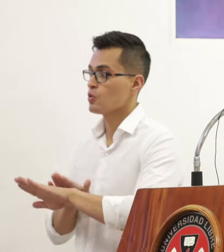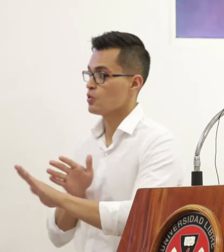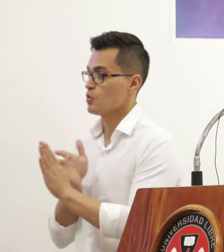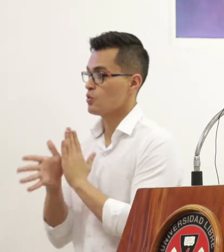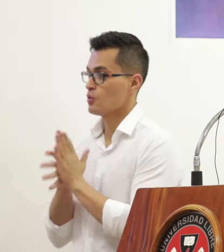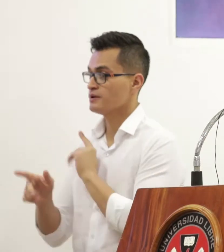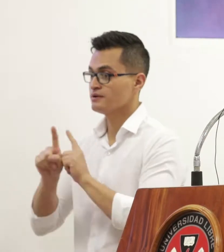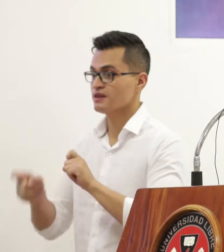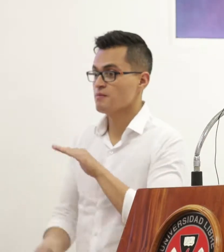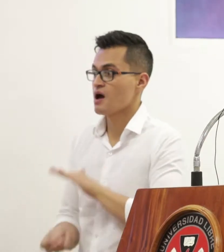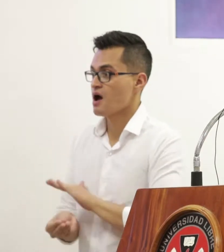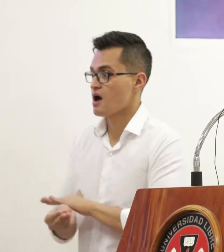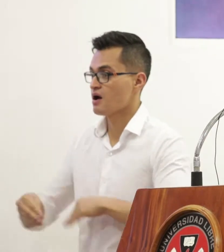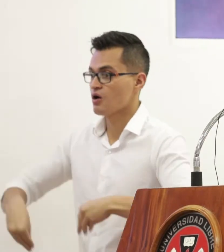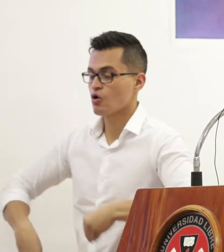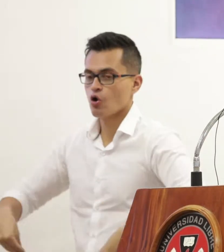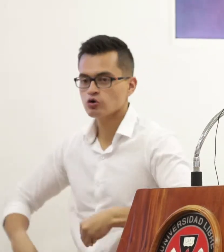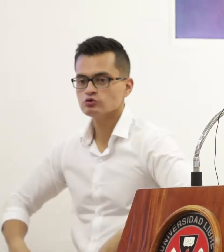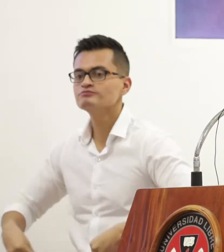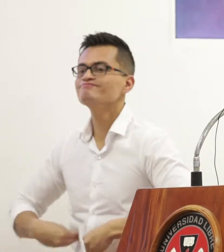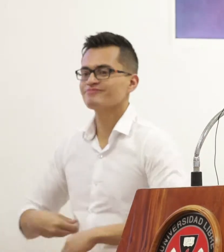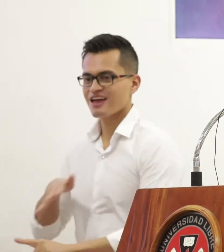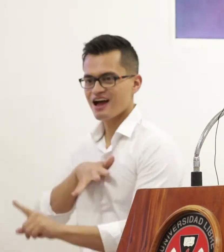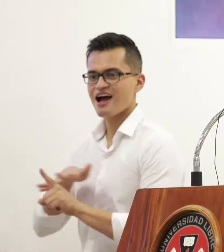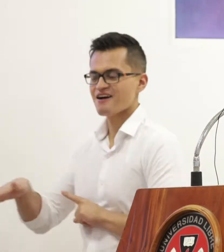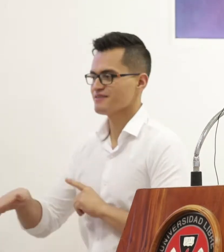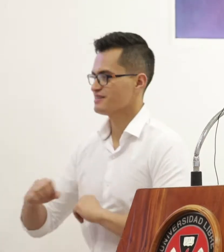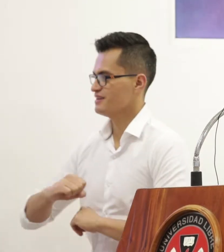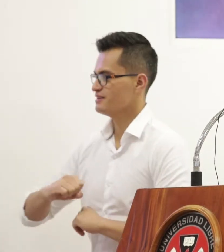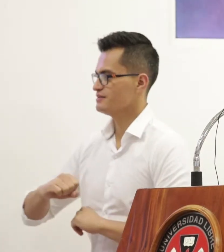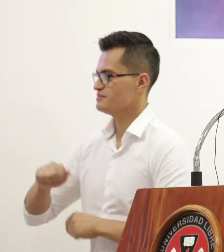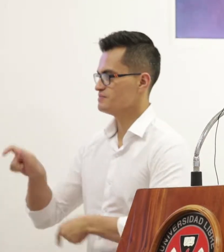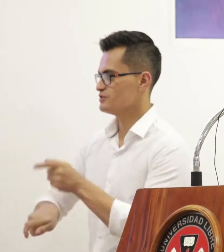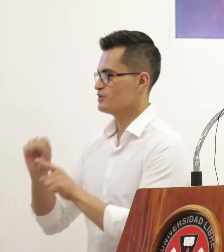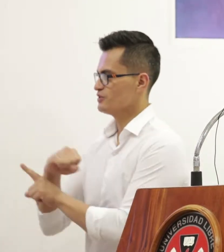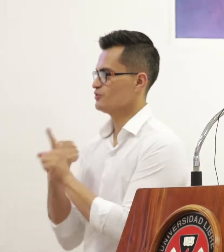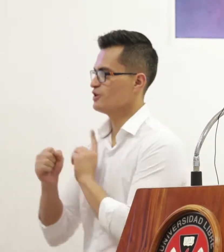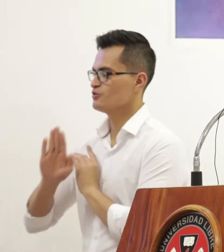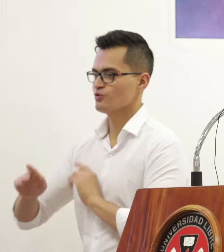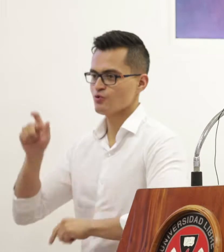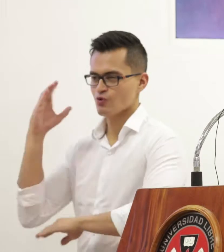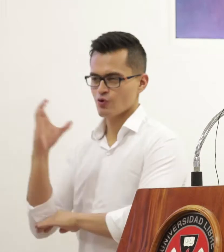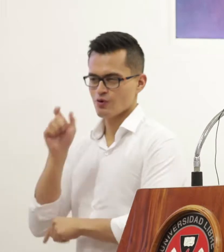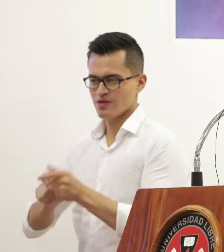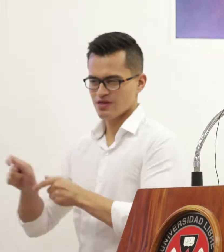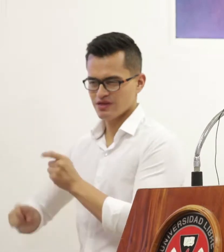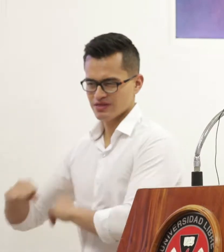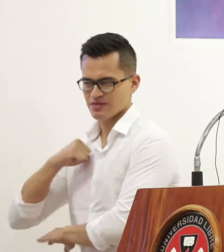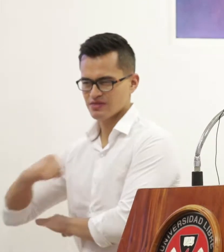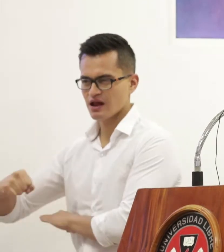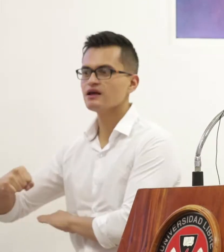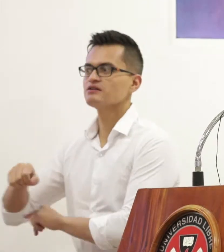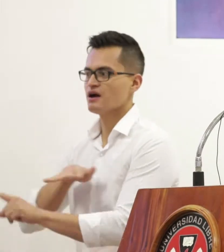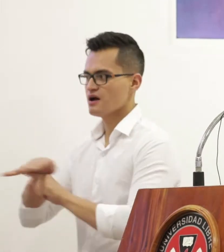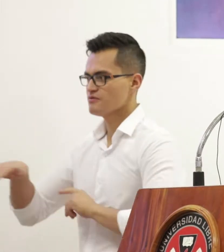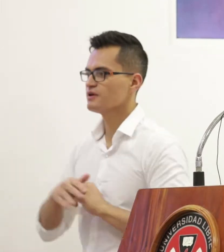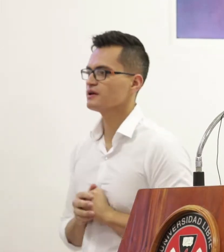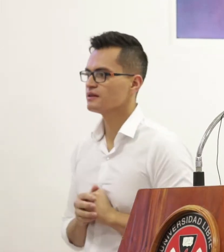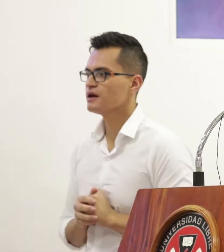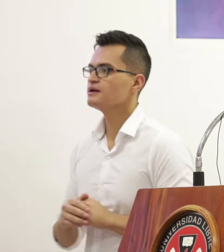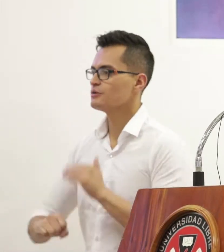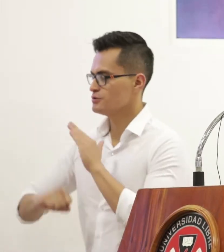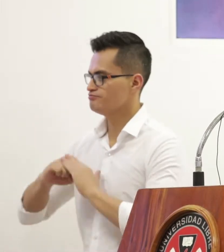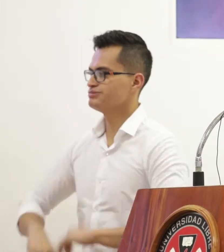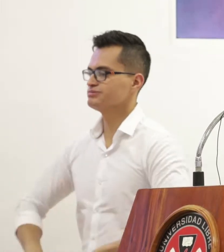la corrupción ha afectado los derechos sociales de los colombianos. Y la corrupción golpea todo eso, de ahí la importancia de que se ponga